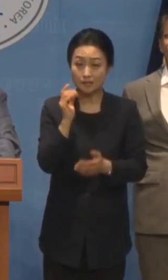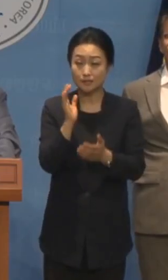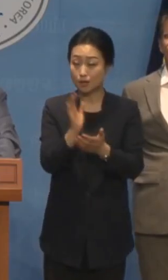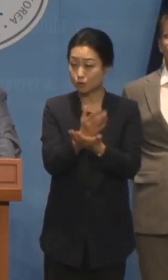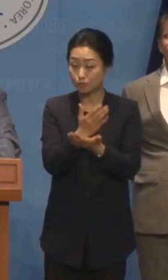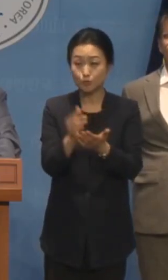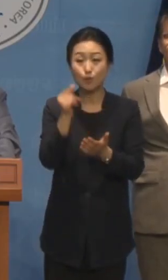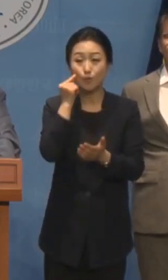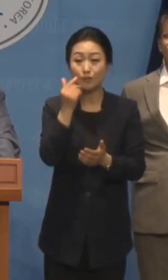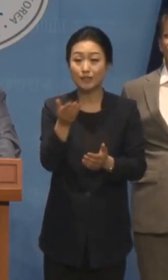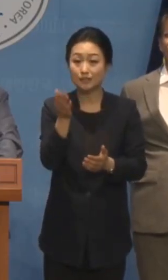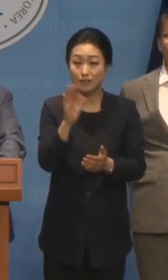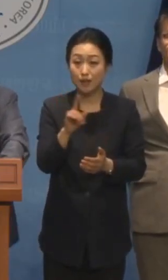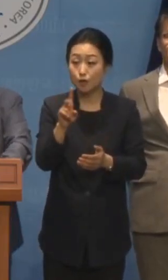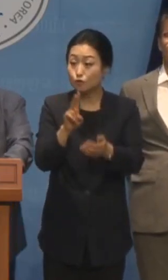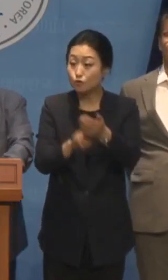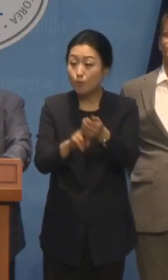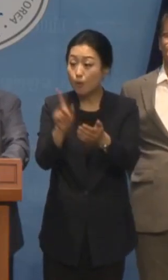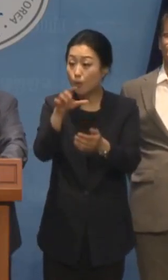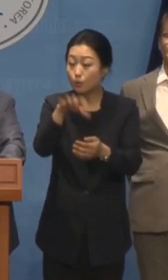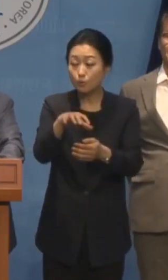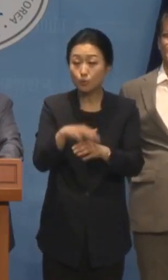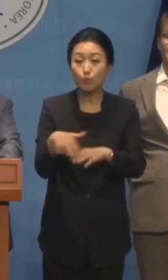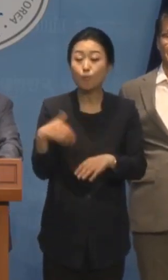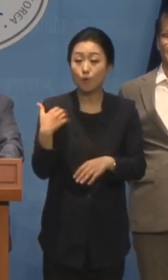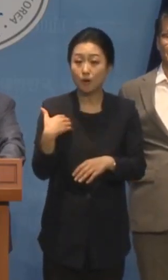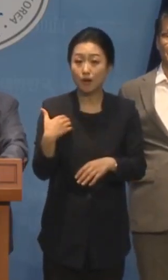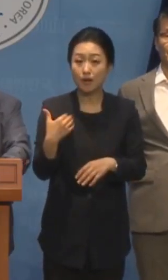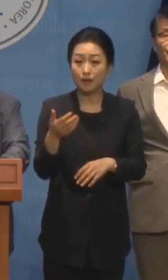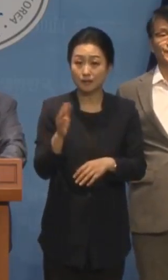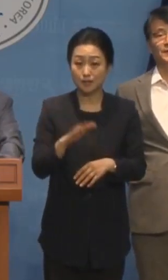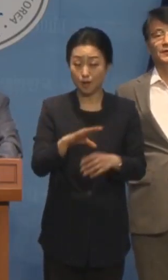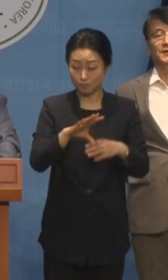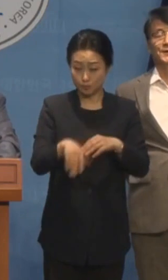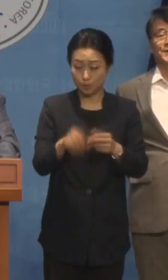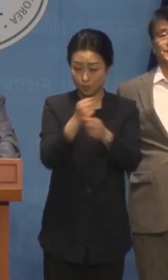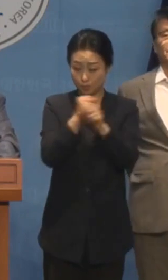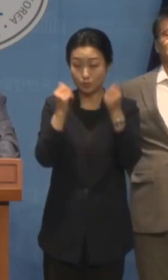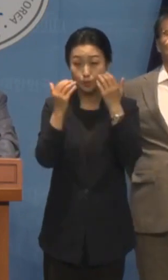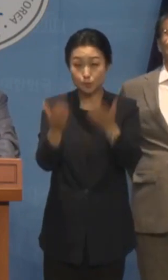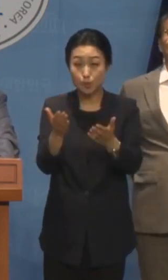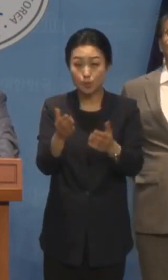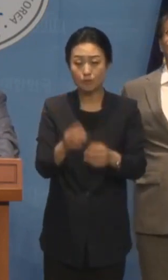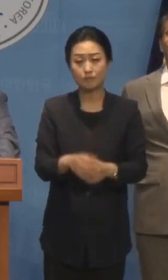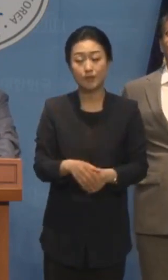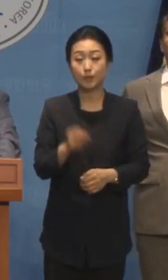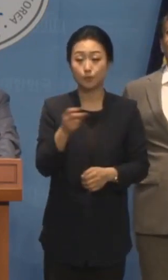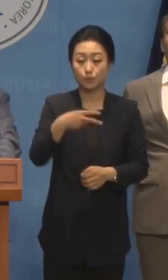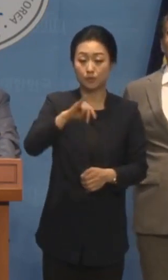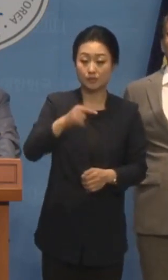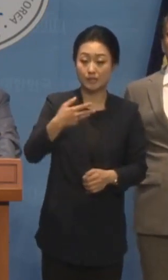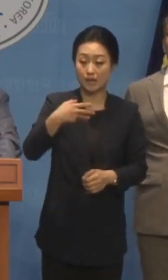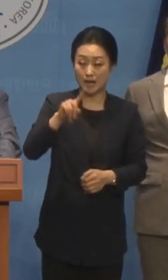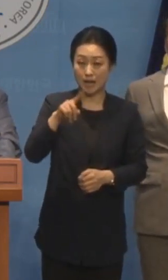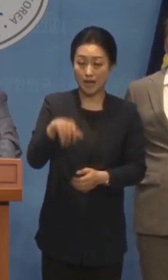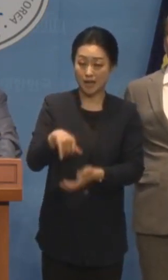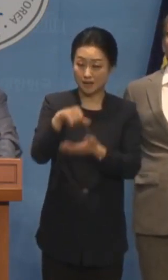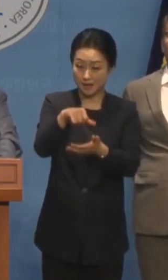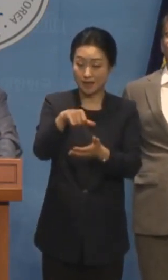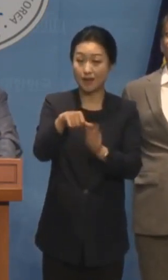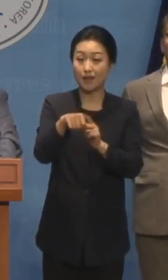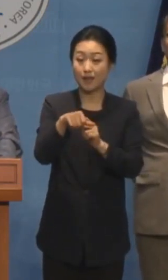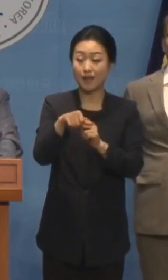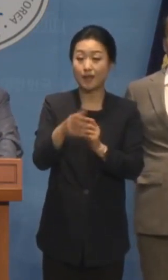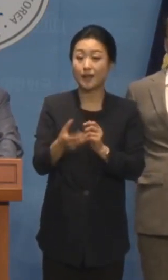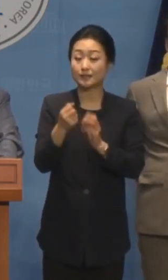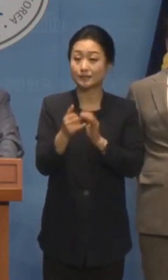무혐의고 요식행위로서 면죄부를 주려고 한다? 이건 용납할 수 없습니다. 그뿐만이 아니죠, 여러분. 신라 면세점 백을 들고 있었던 사람들,